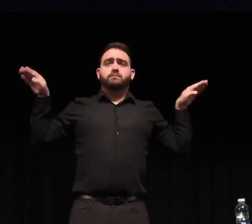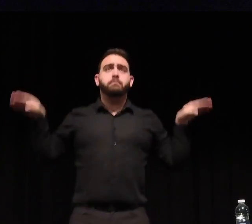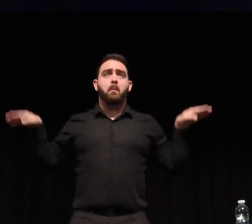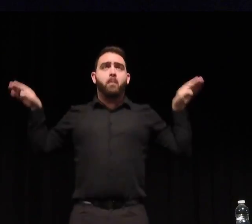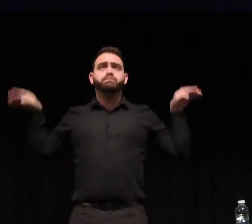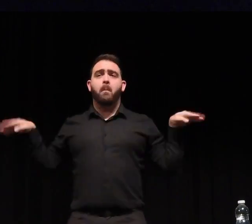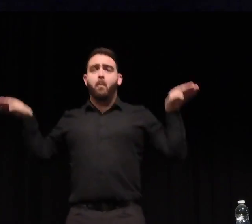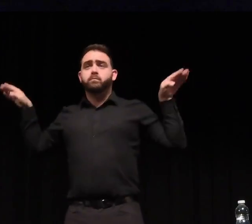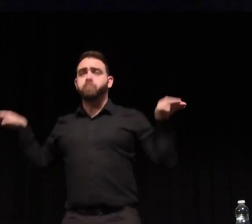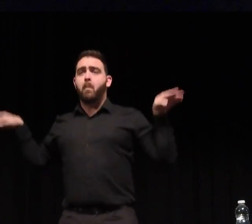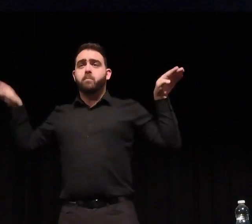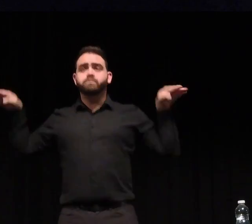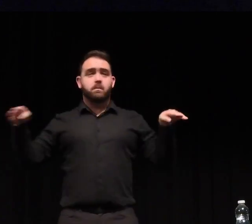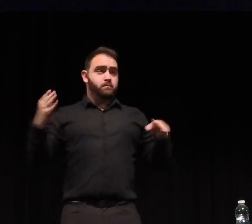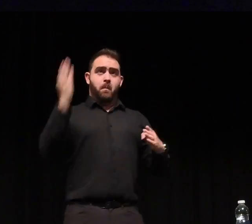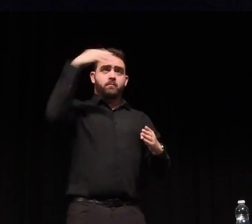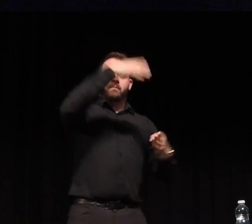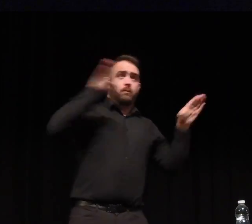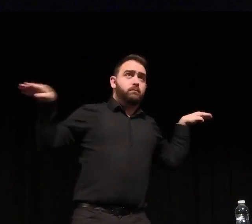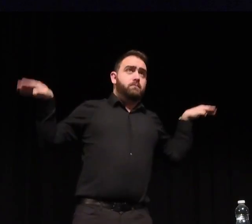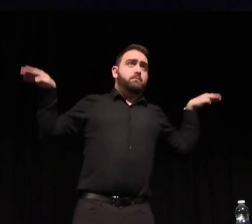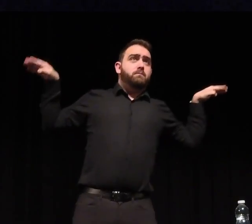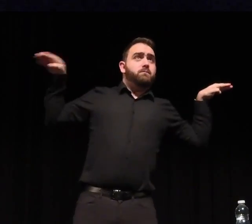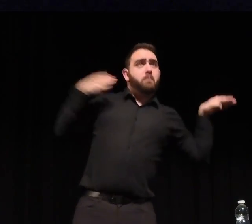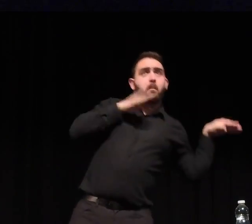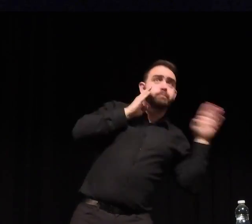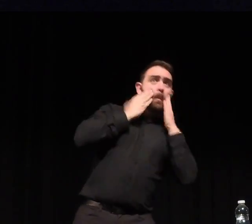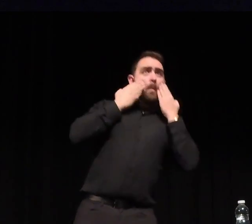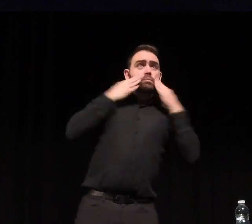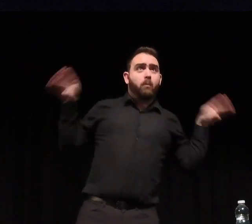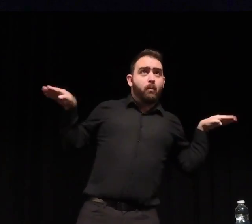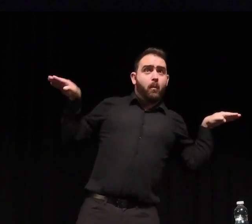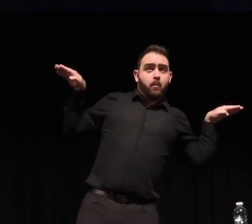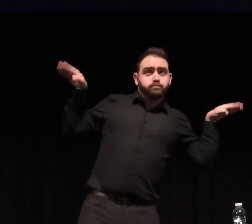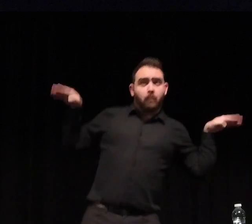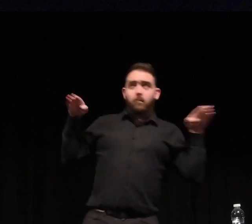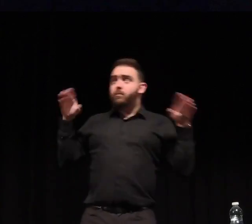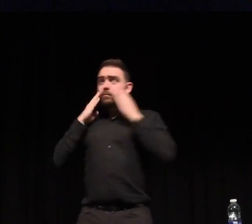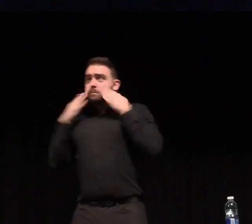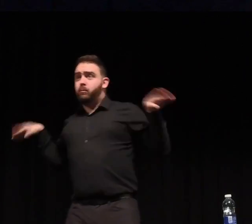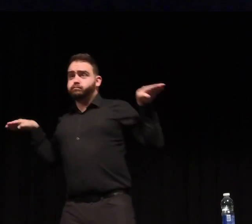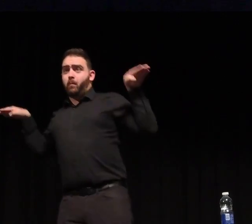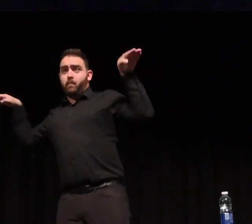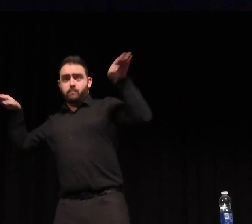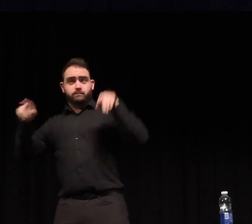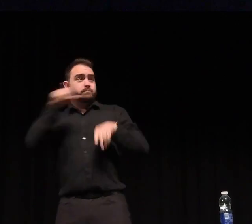zigzaguait comme un poisson. Et il chantait les plus belles chansons de l'oiseau.